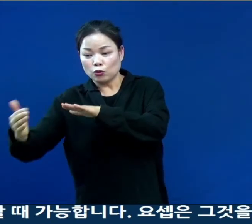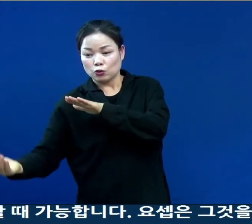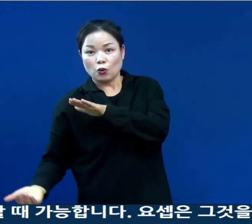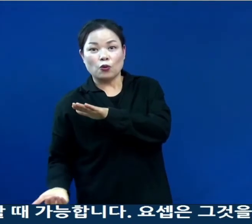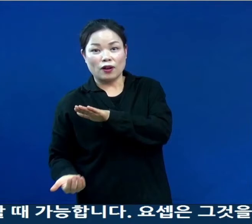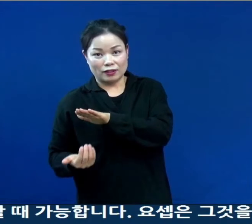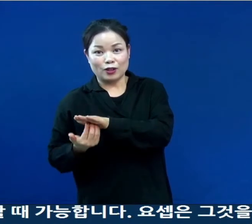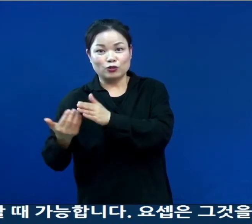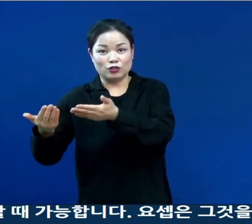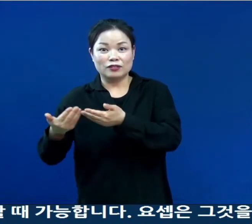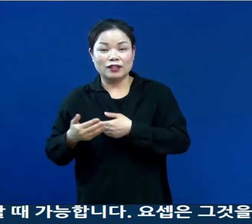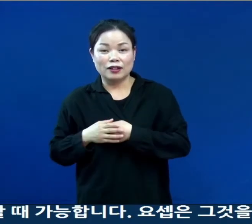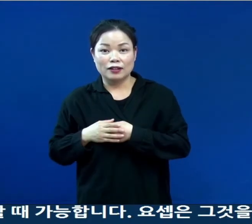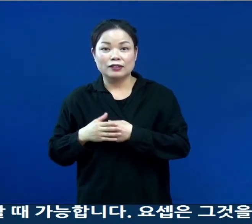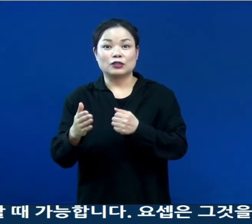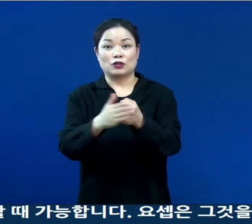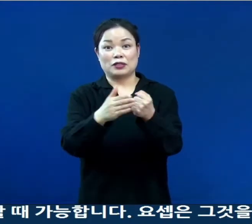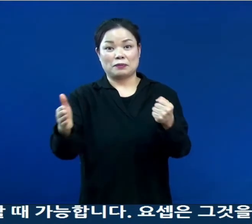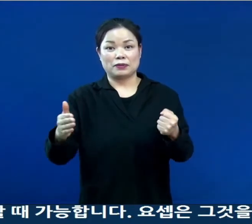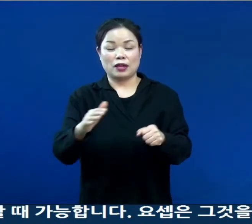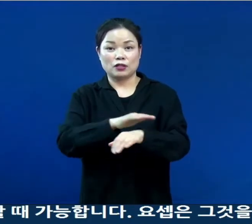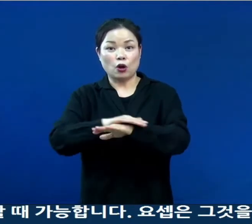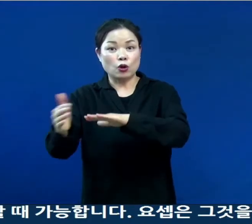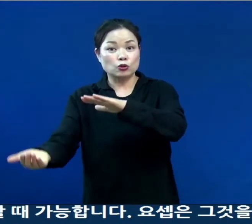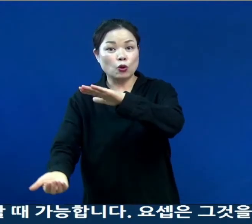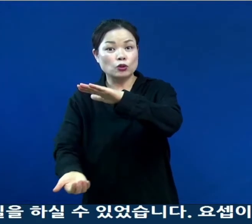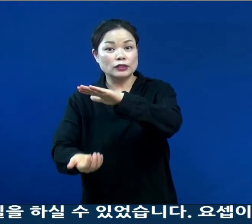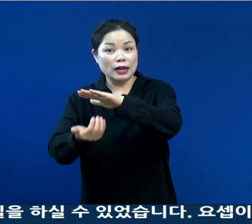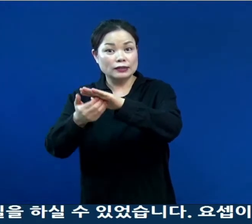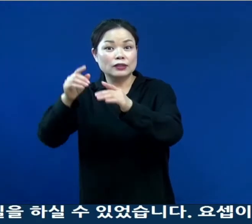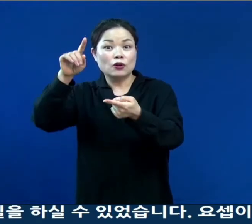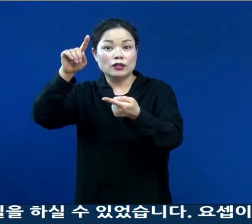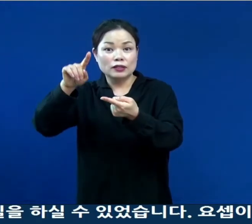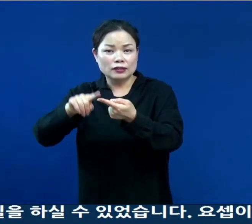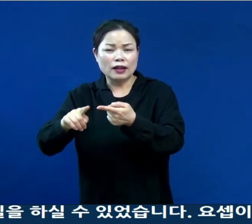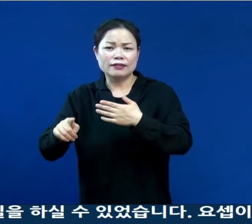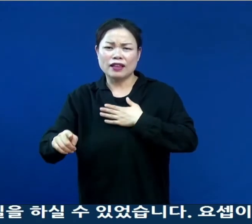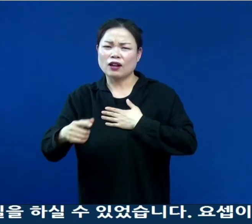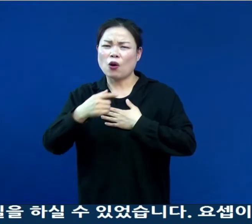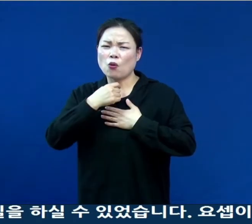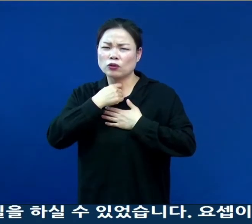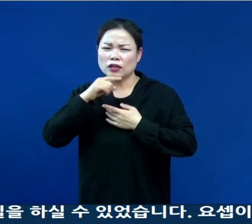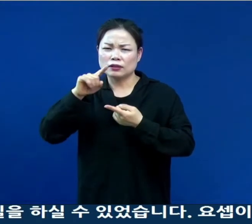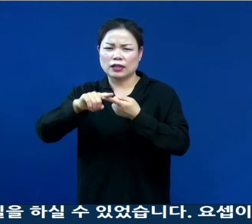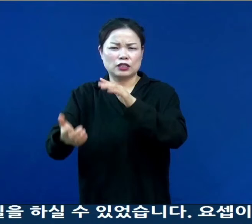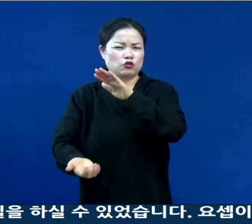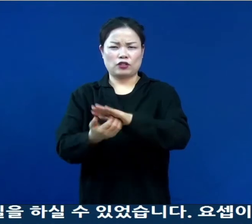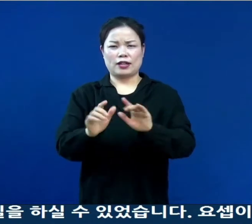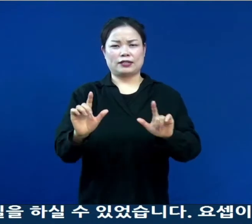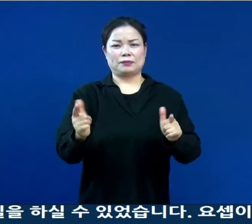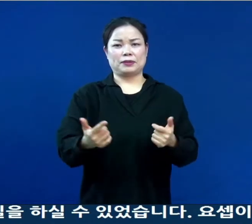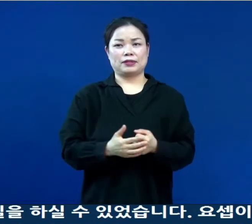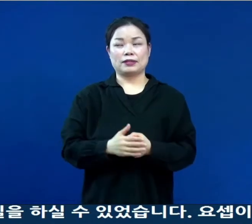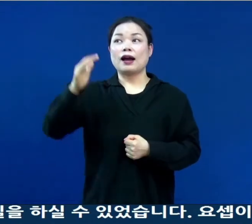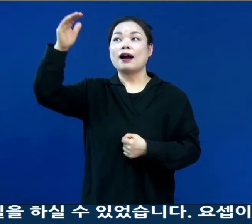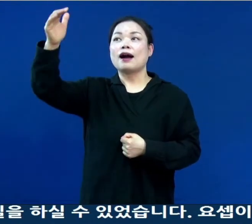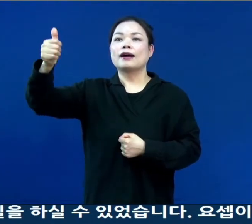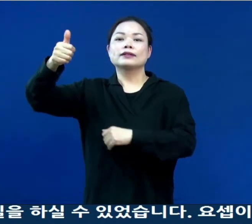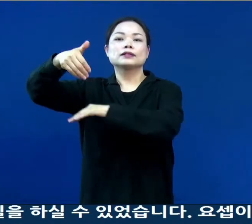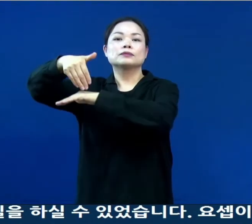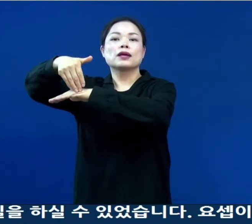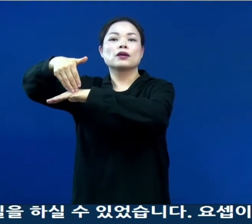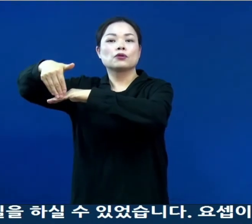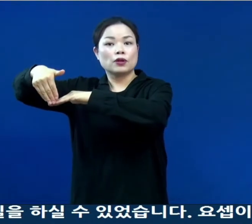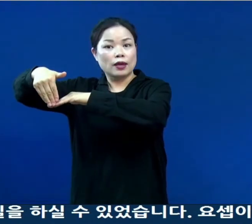하셨다. 그러므로 형통이라는 것은 내가 원하는 바를 이루는 것이 아닙니다. 하나님의